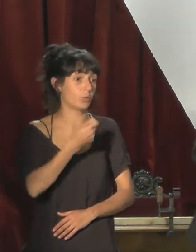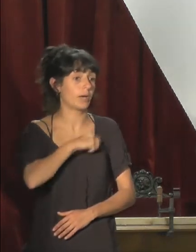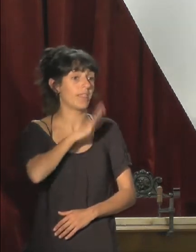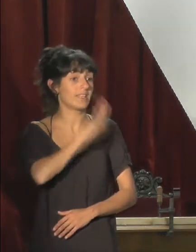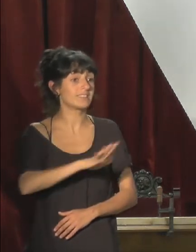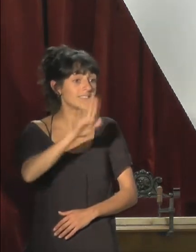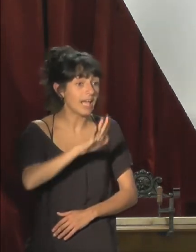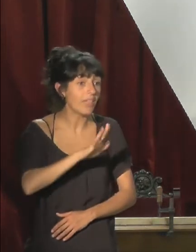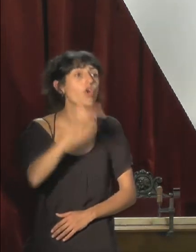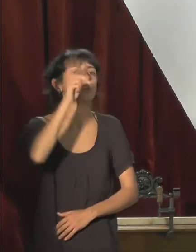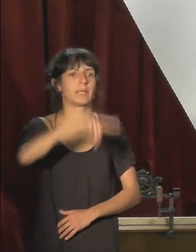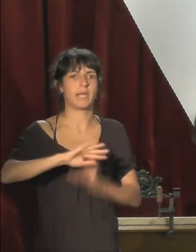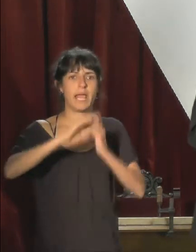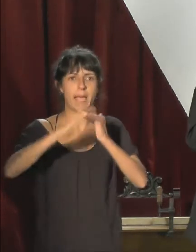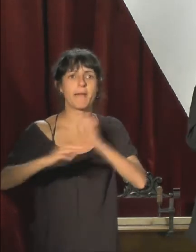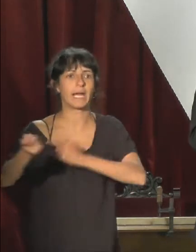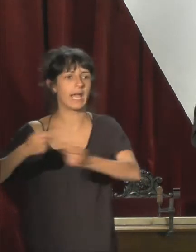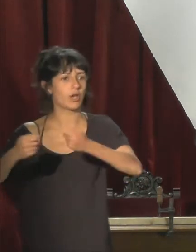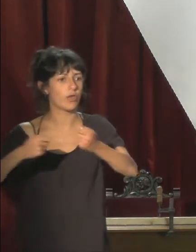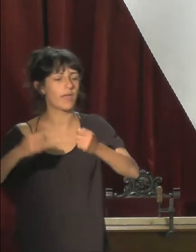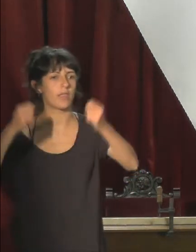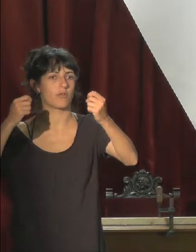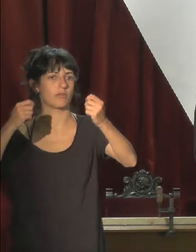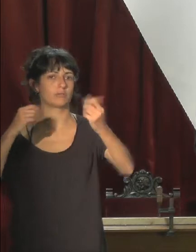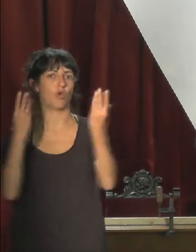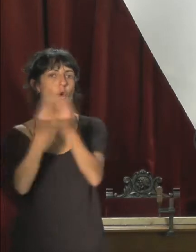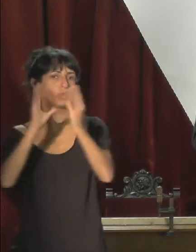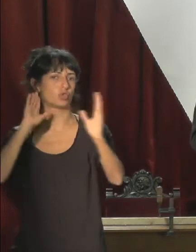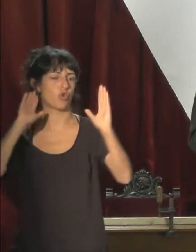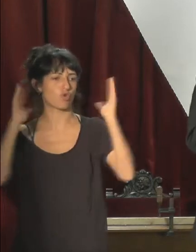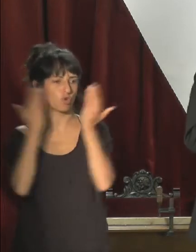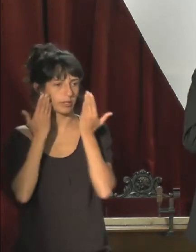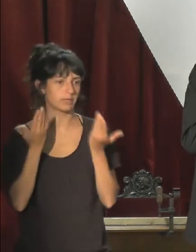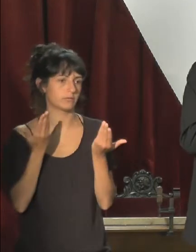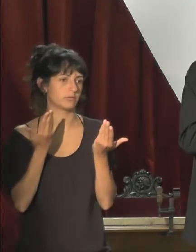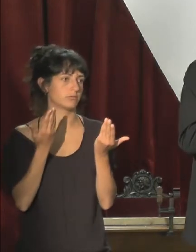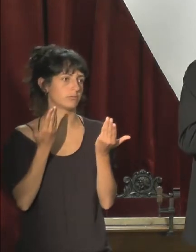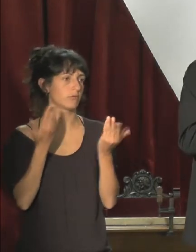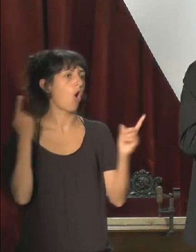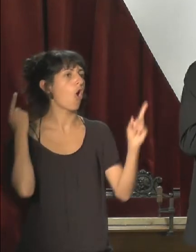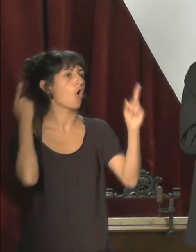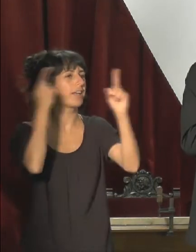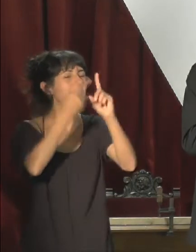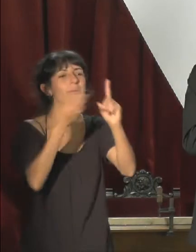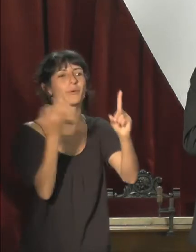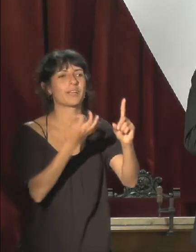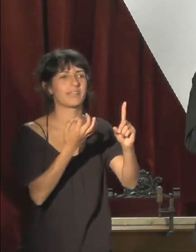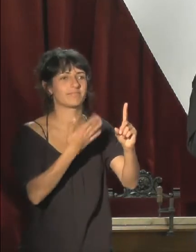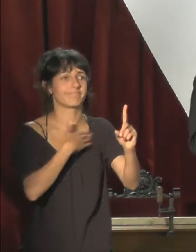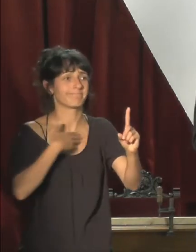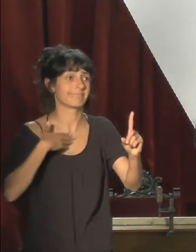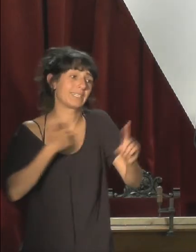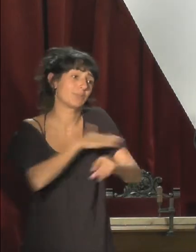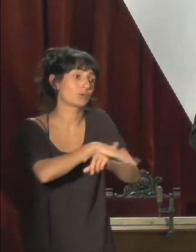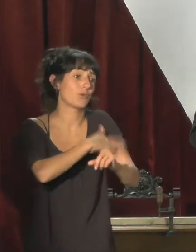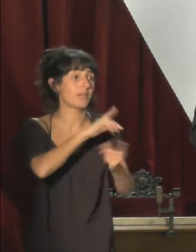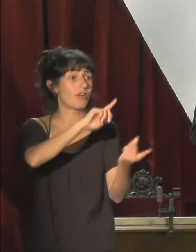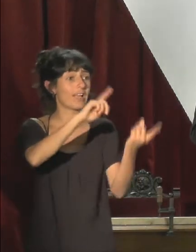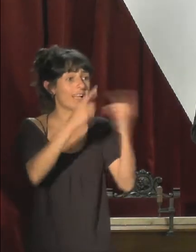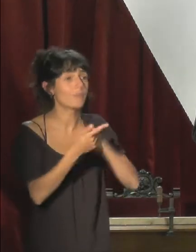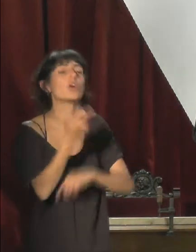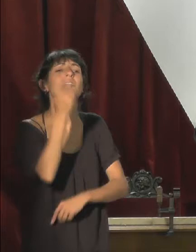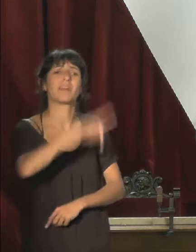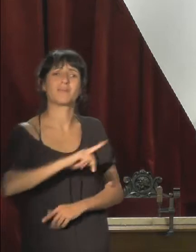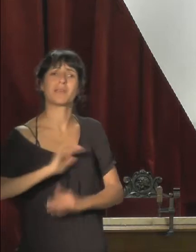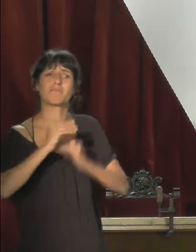tamén estivo nas negociacións no Congreso para intentarmos atinxir un goberno de cambio. Tamén participou en